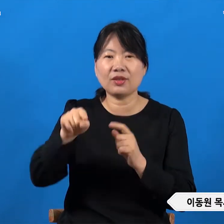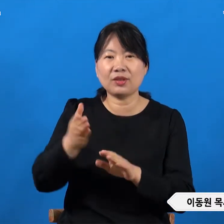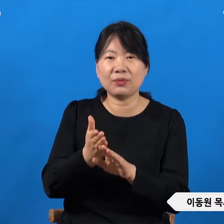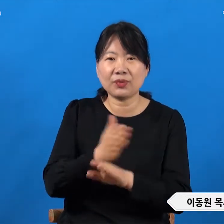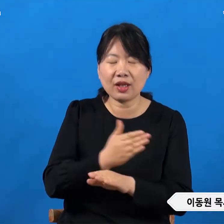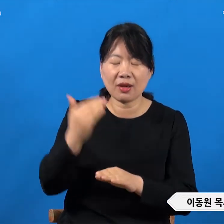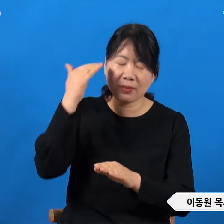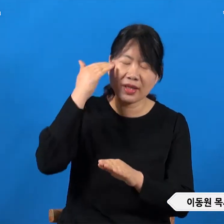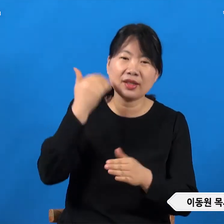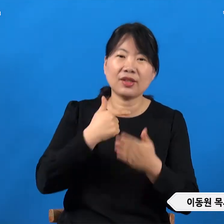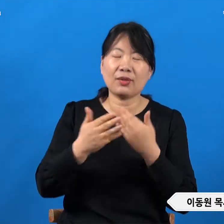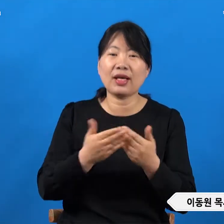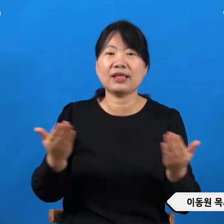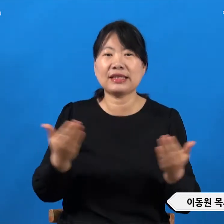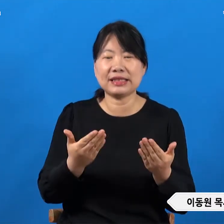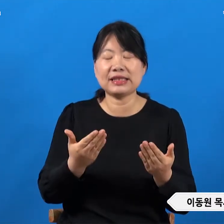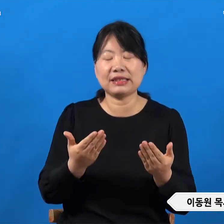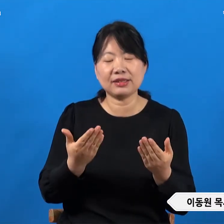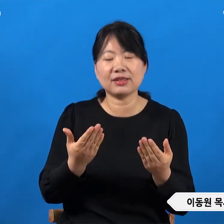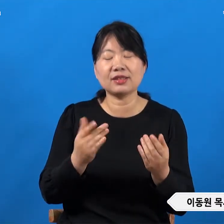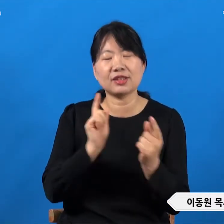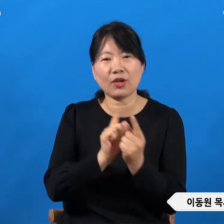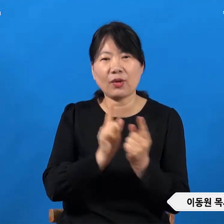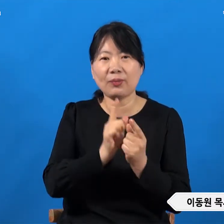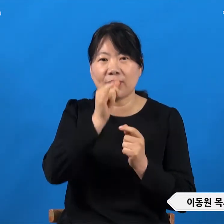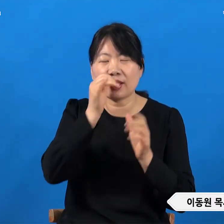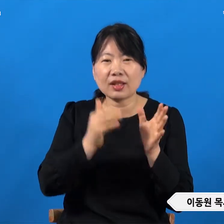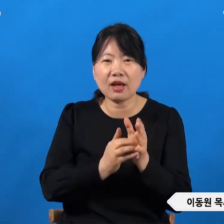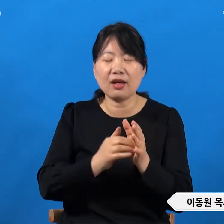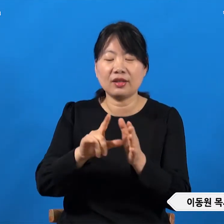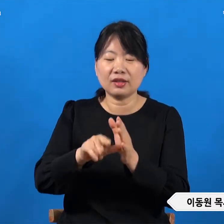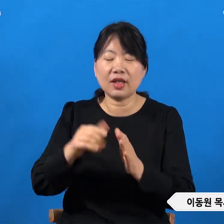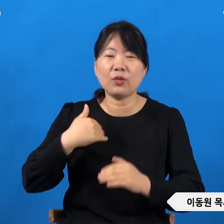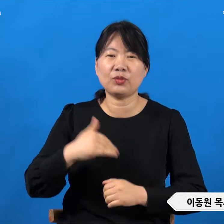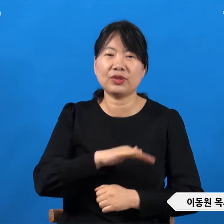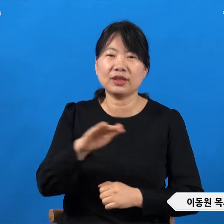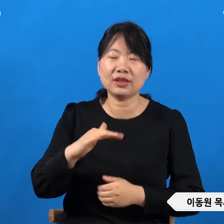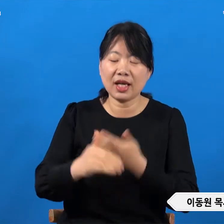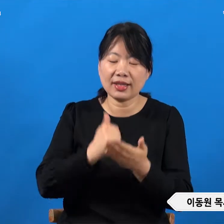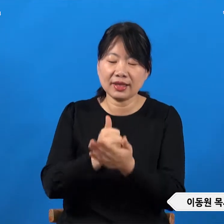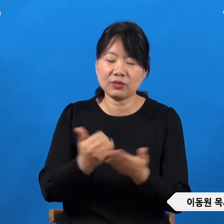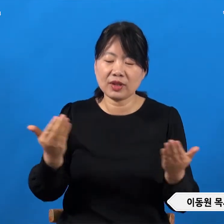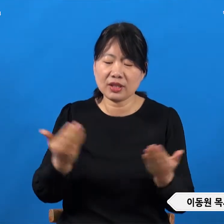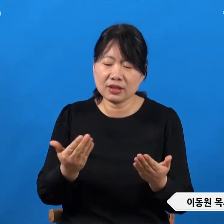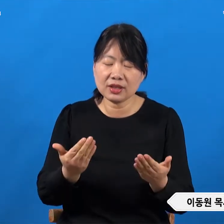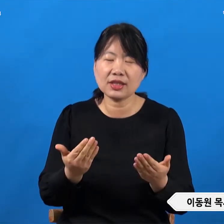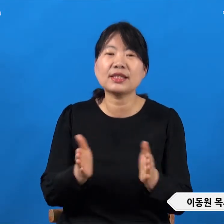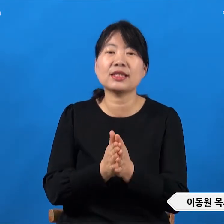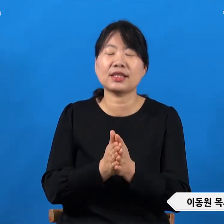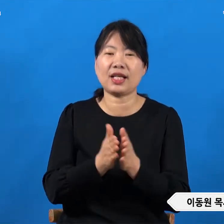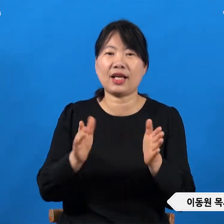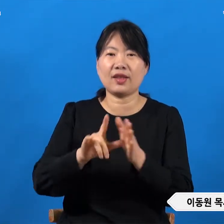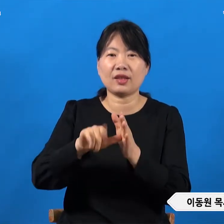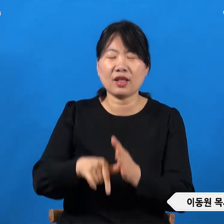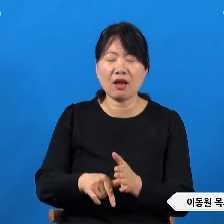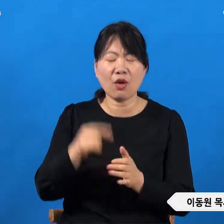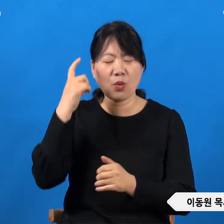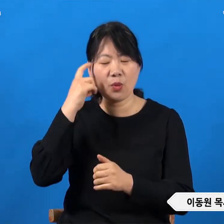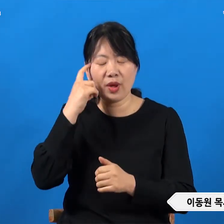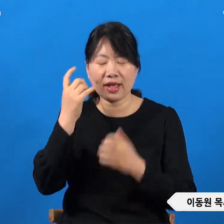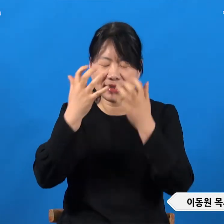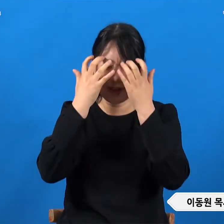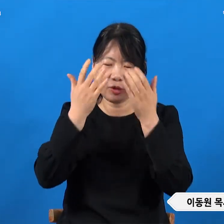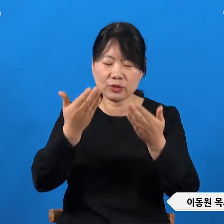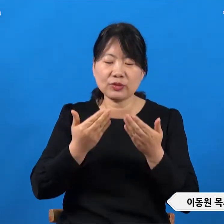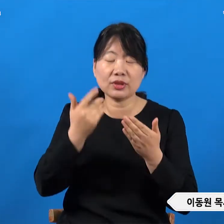거기서 방해를 경험하는 일들이 적지 않습니다. 그때 우리는 내가 하나님의 일을 모처럼 이렇게 시작하는데 왜 이런